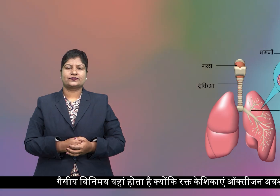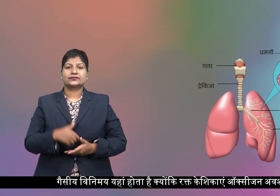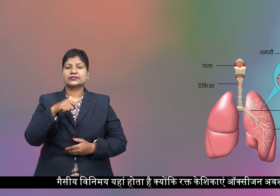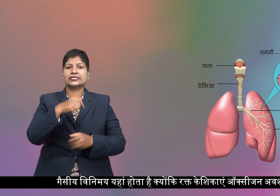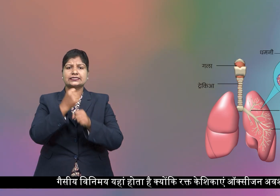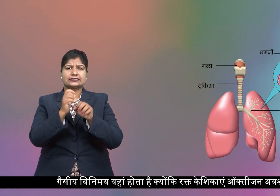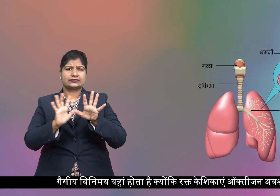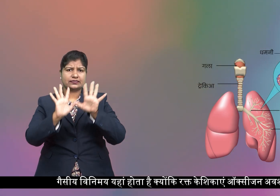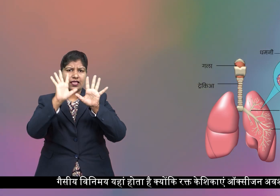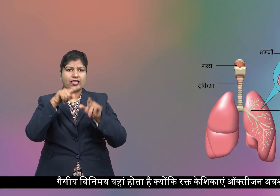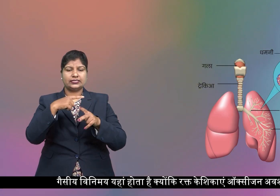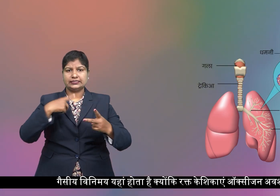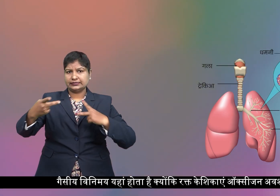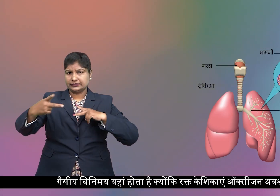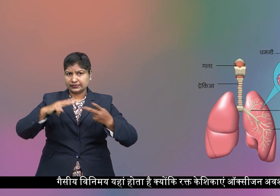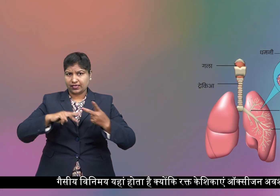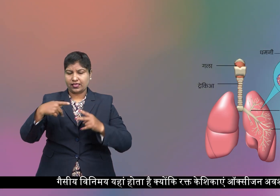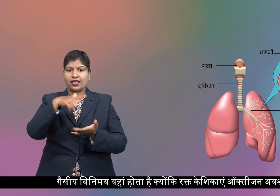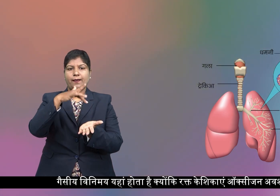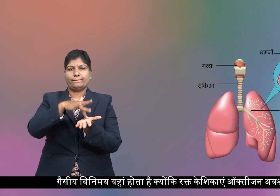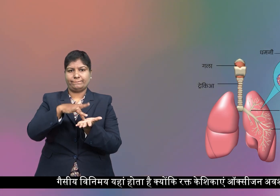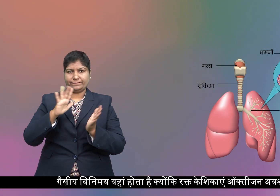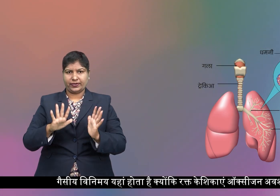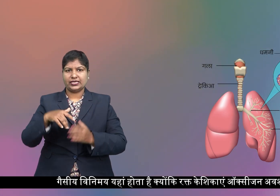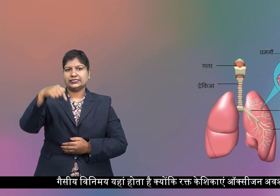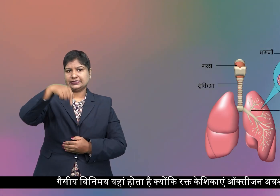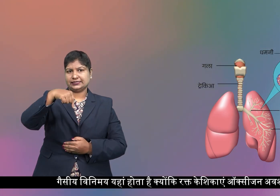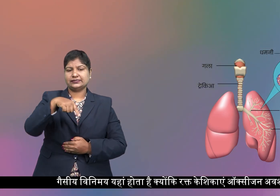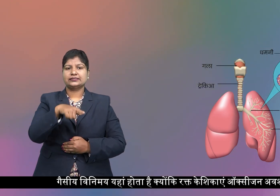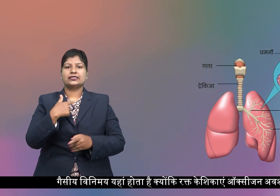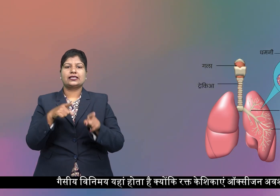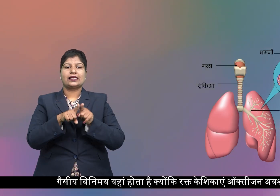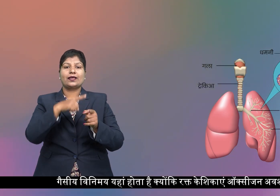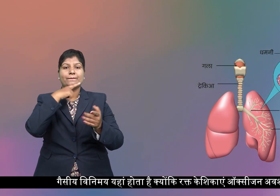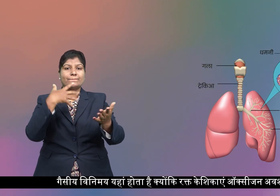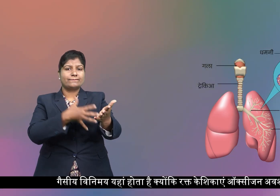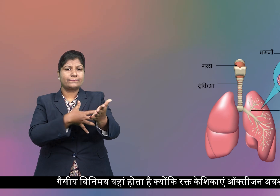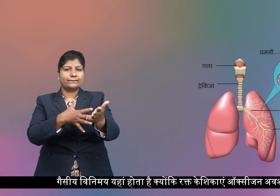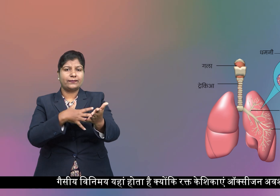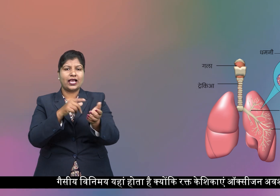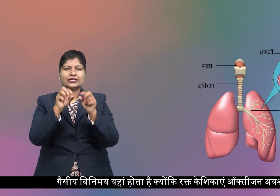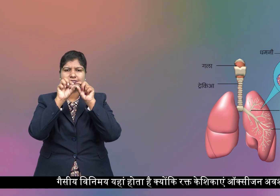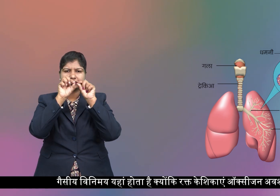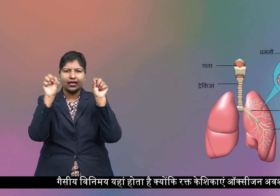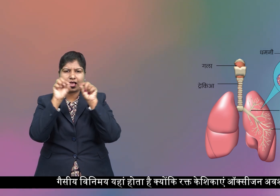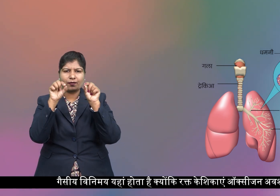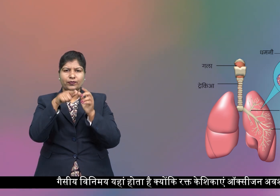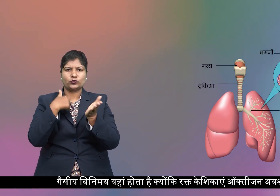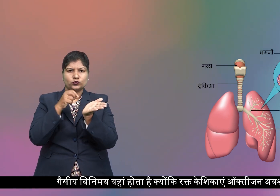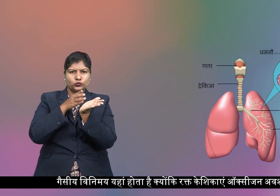गैसीय विनिमय यहाँ होता है क्योंकि रक्त कोशिकाएं ऑक्सीजन